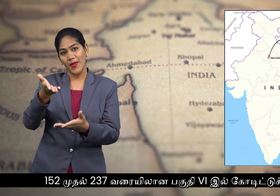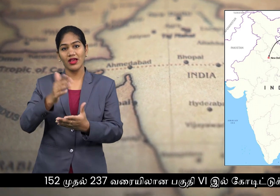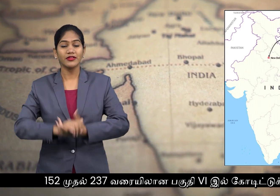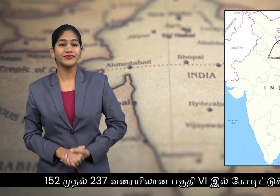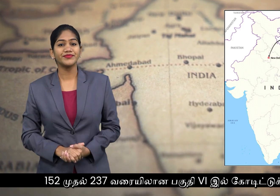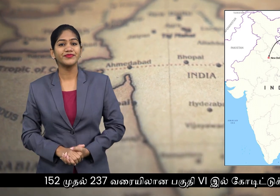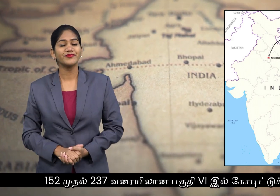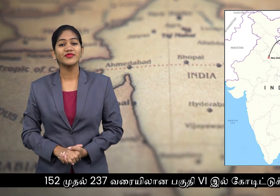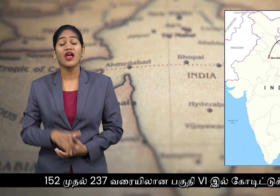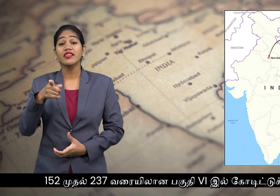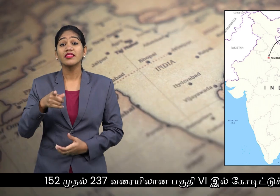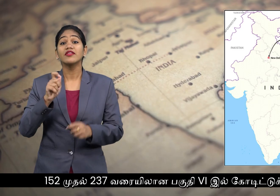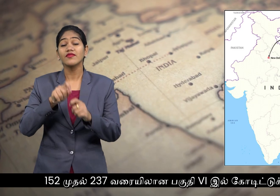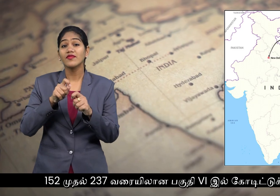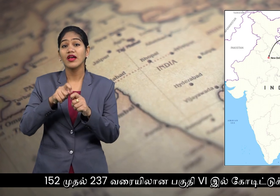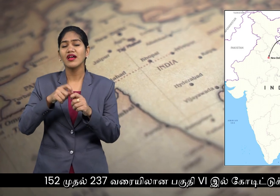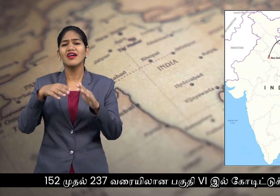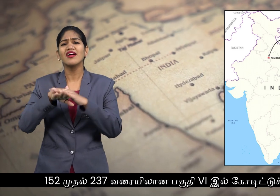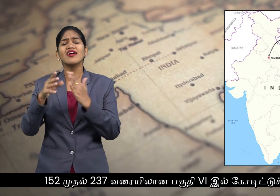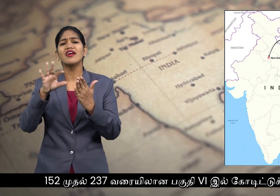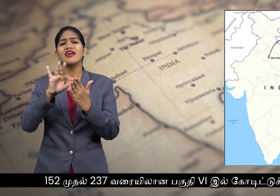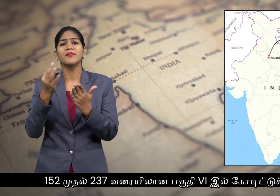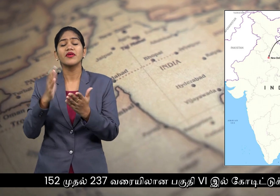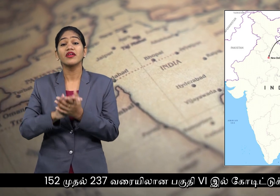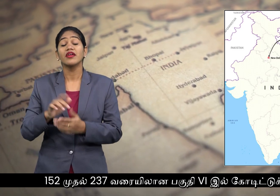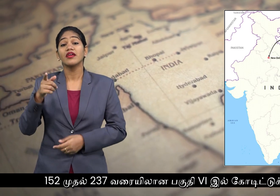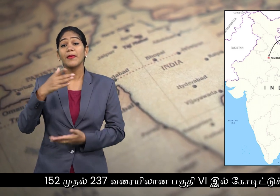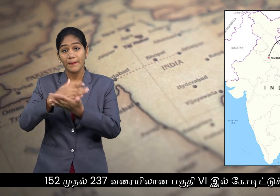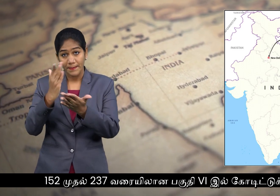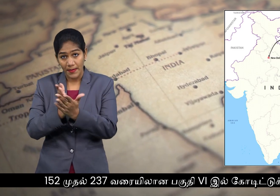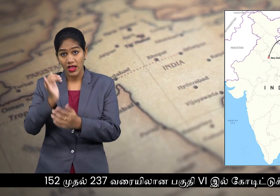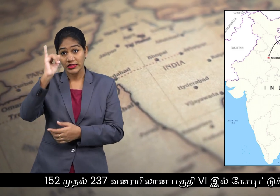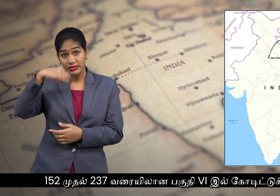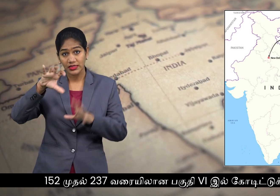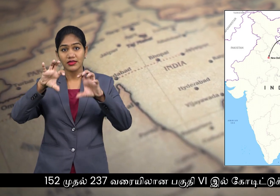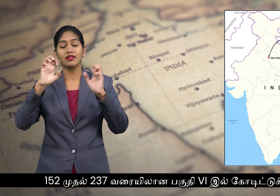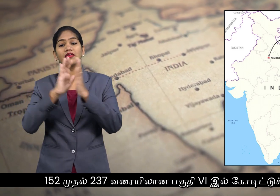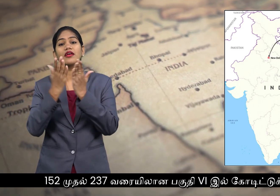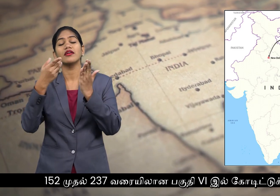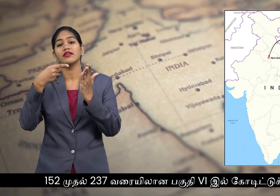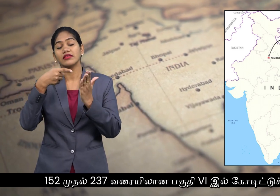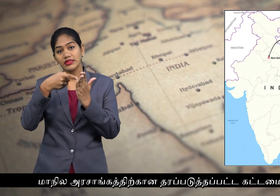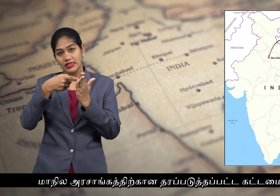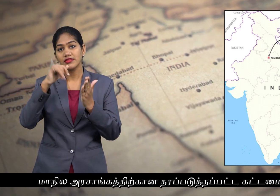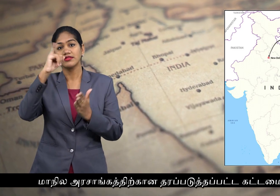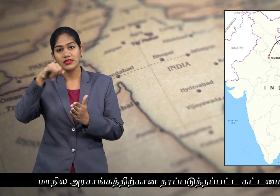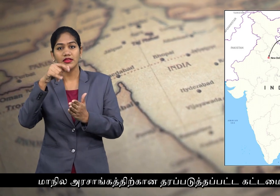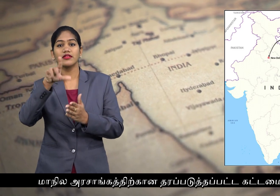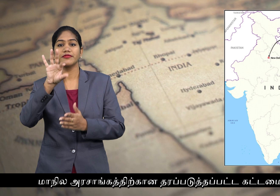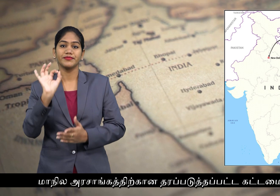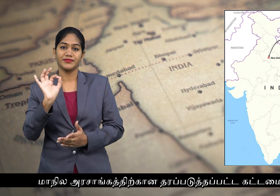152 முதல் 237 வரையிலான பகுதி V1 இல் கோடிட்டு காட்டப்பட்டுள்ள